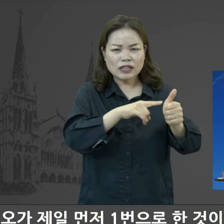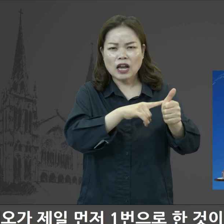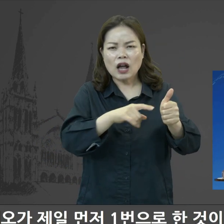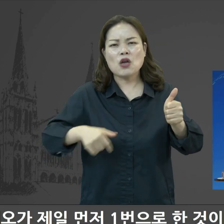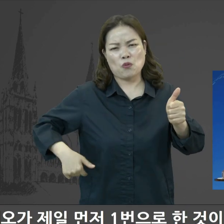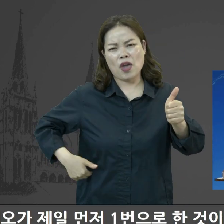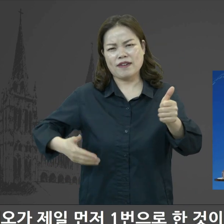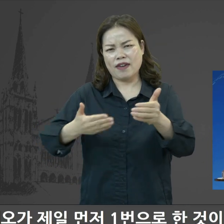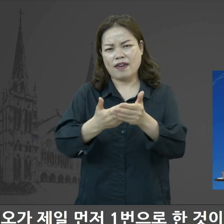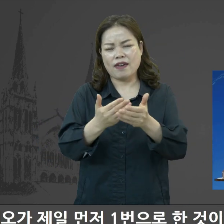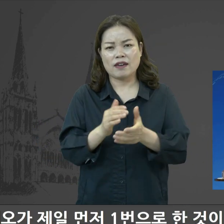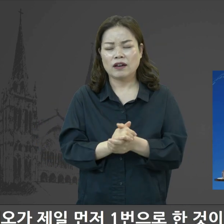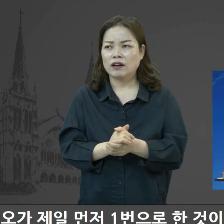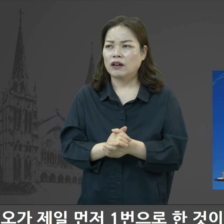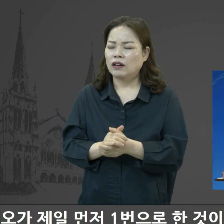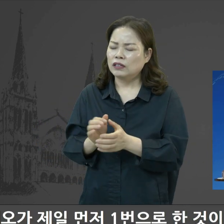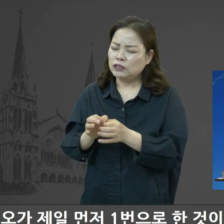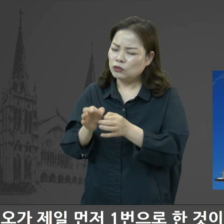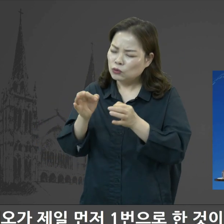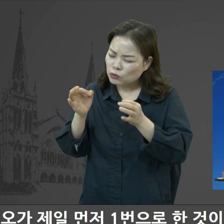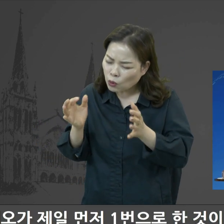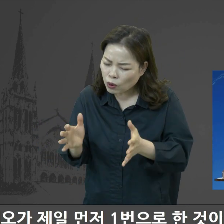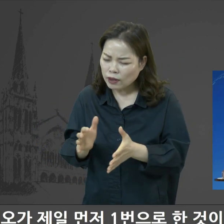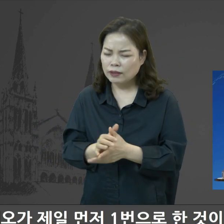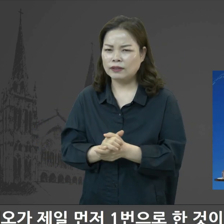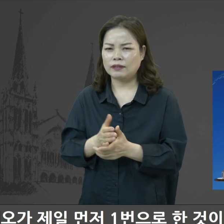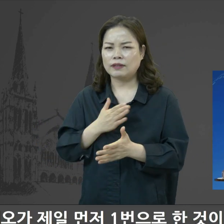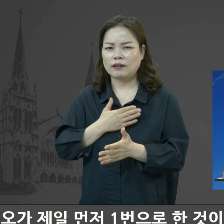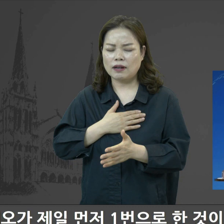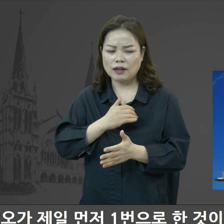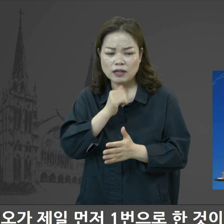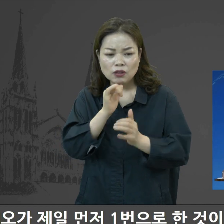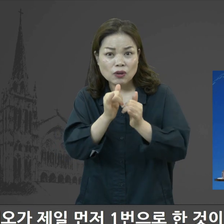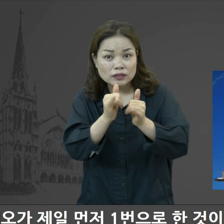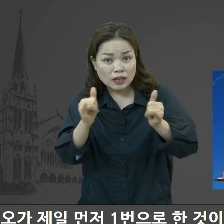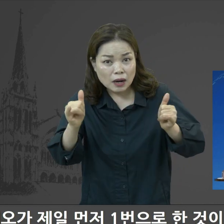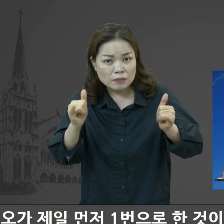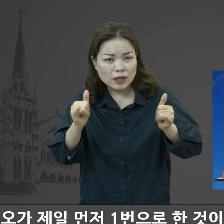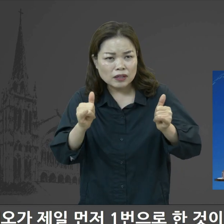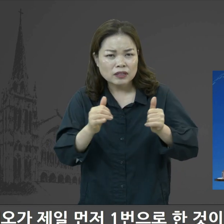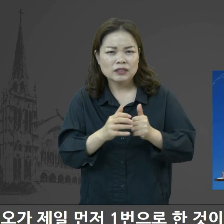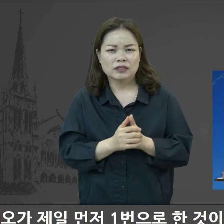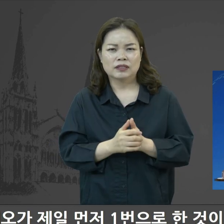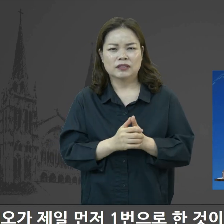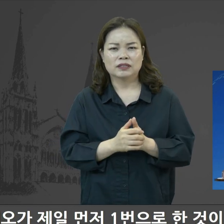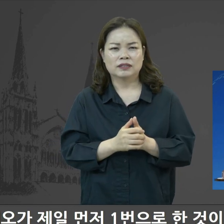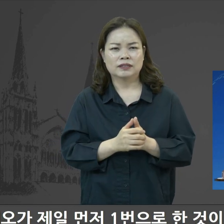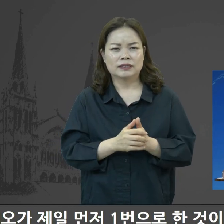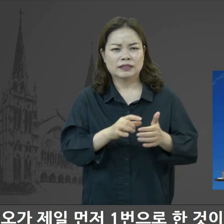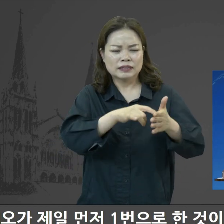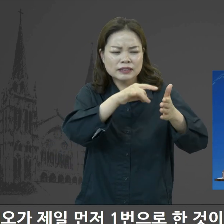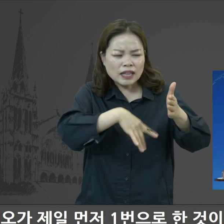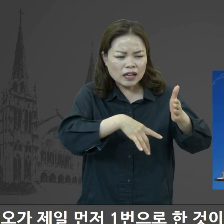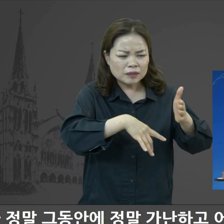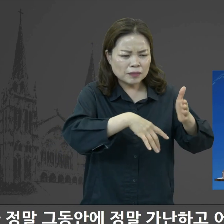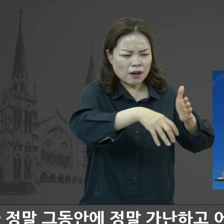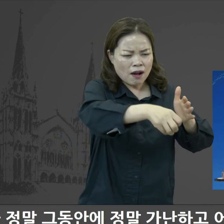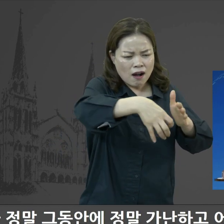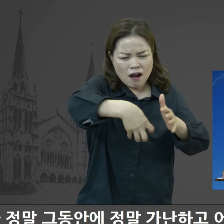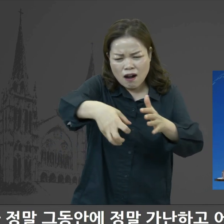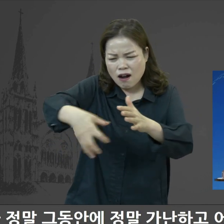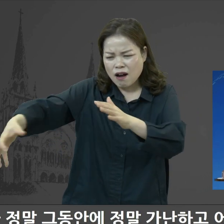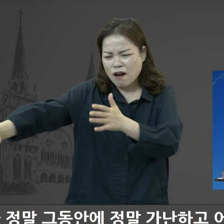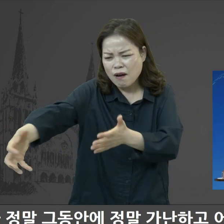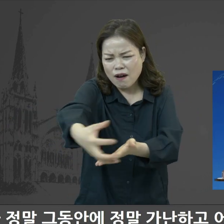예수님, 제가 정말 그동안에 정말 가난하고 어려운 사람들의 그런 돈들을 제가